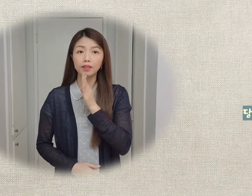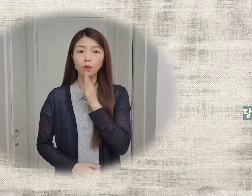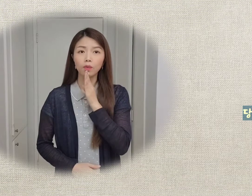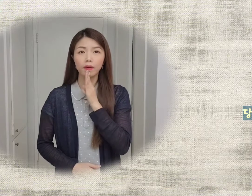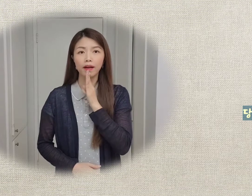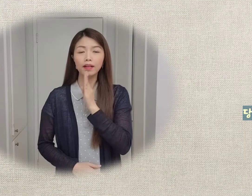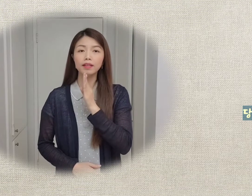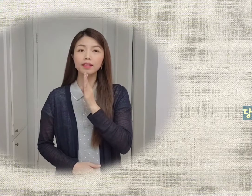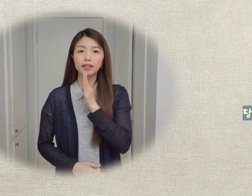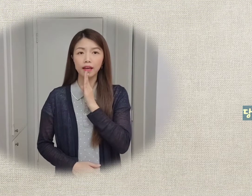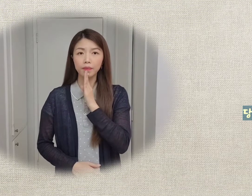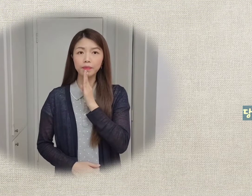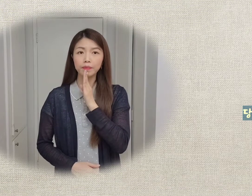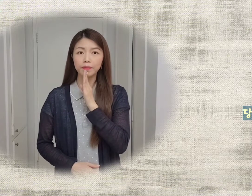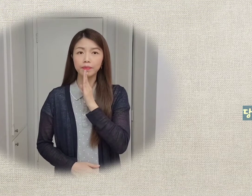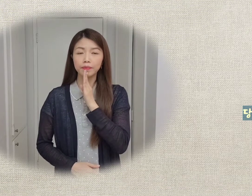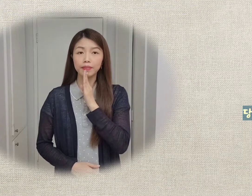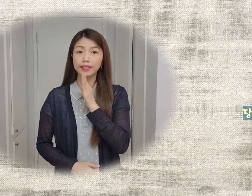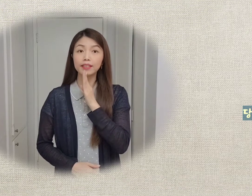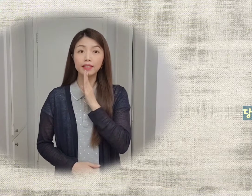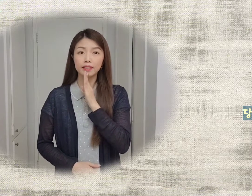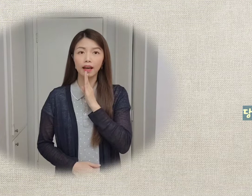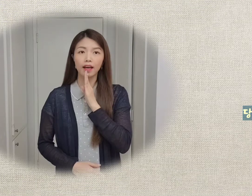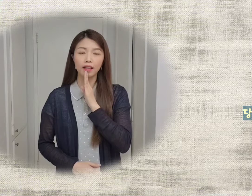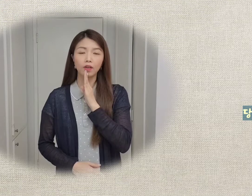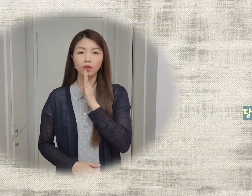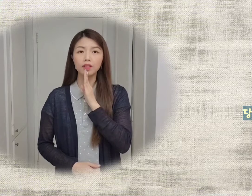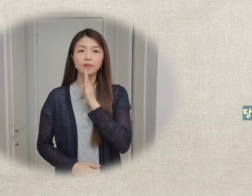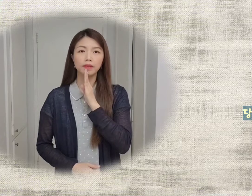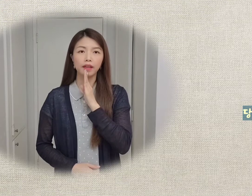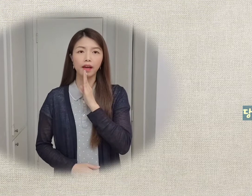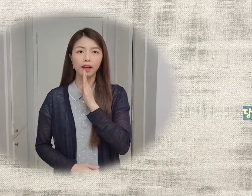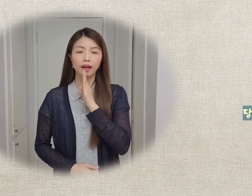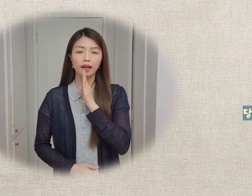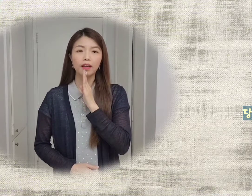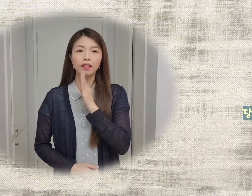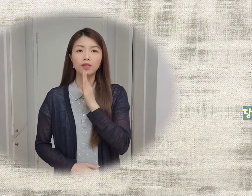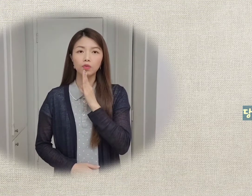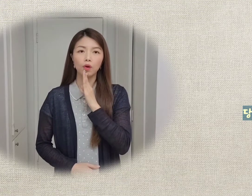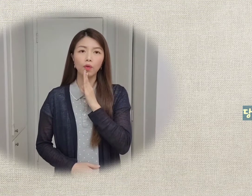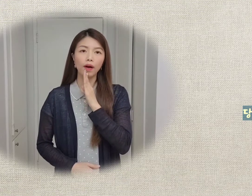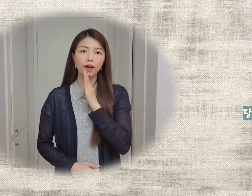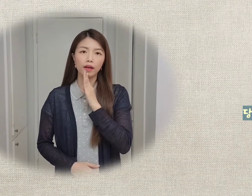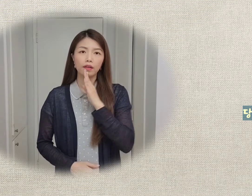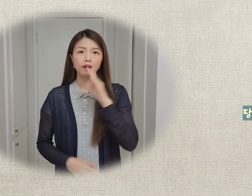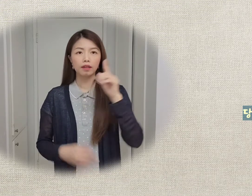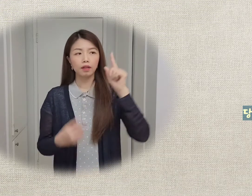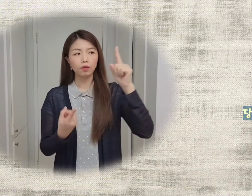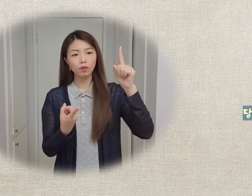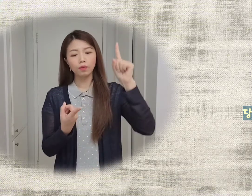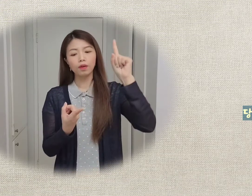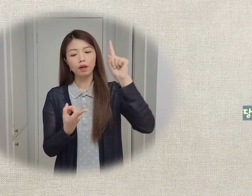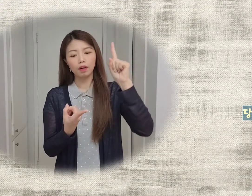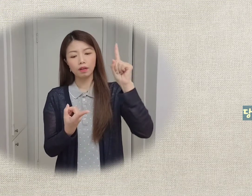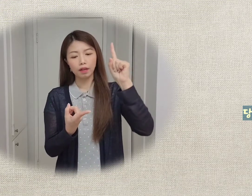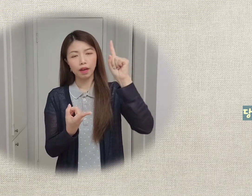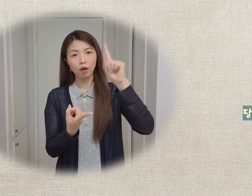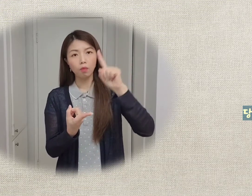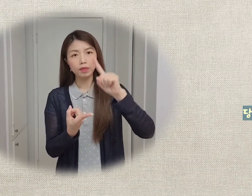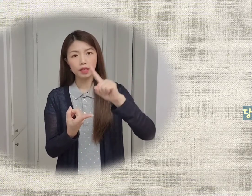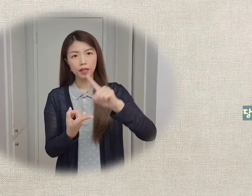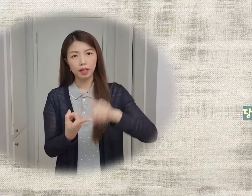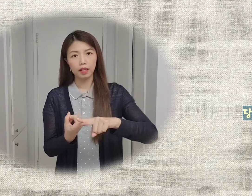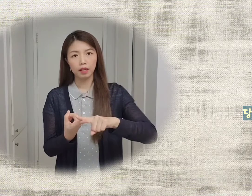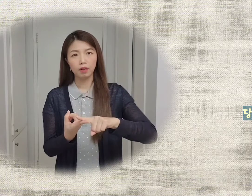맞다, 정말, 참, 진짜, 이런 뜻입니다. 이 수어와 그리고